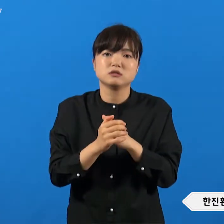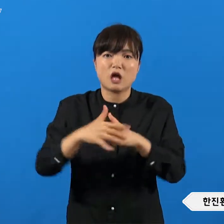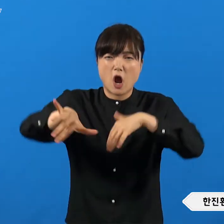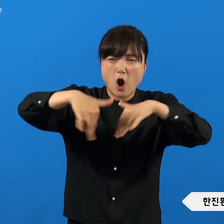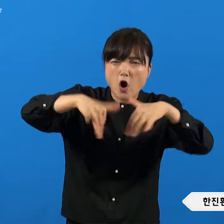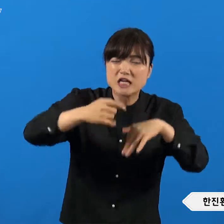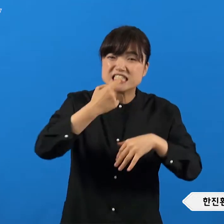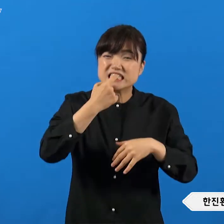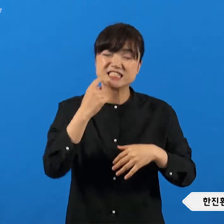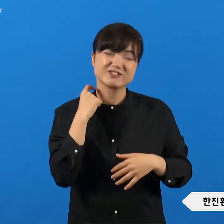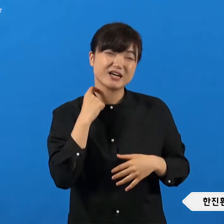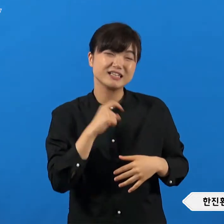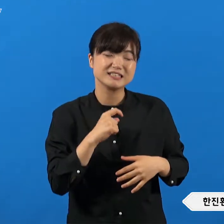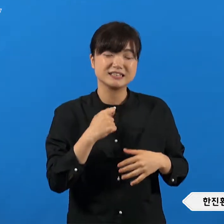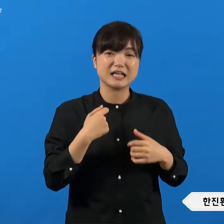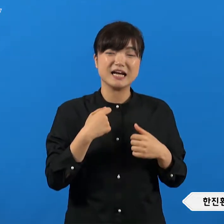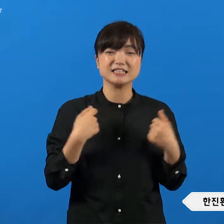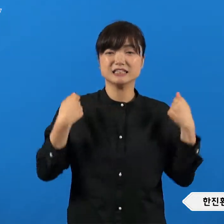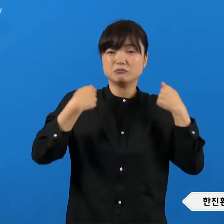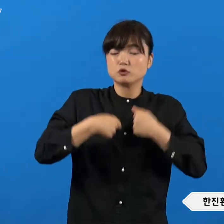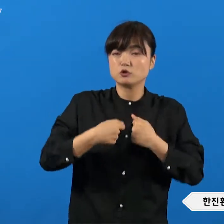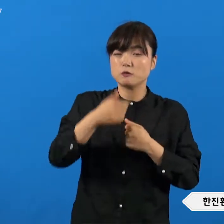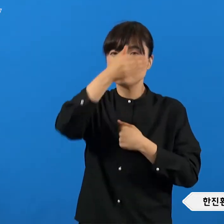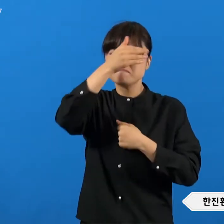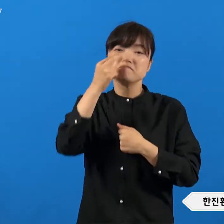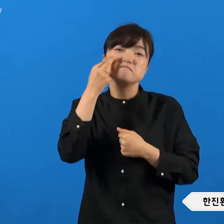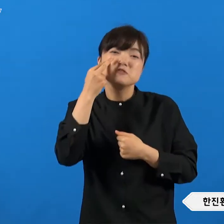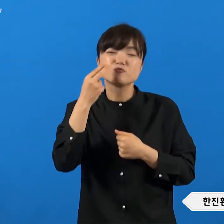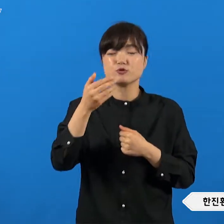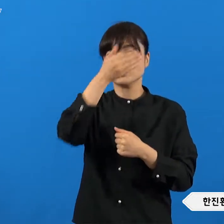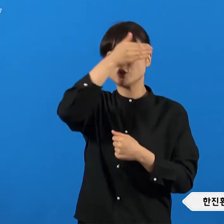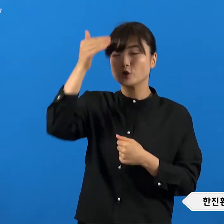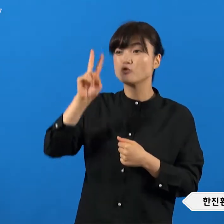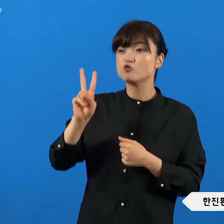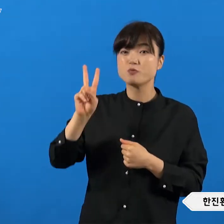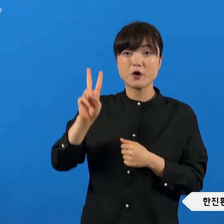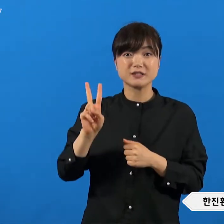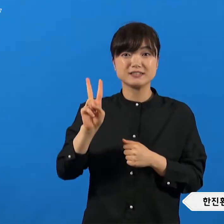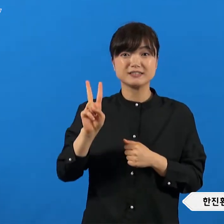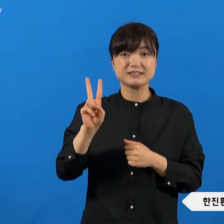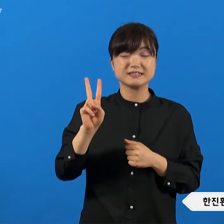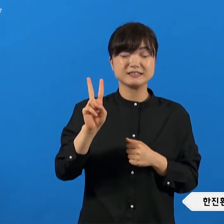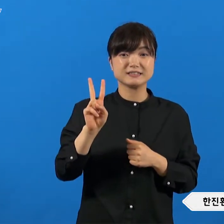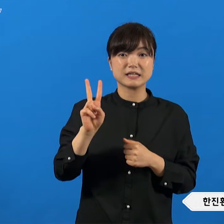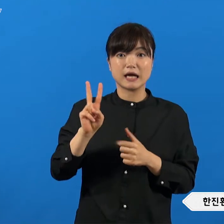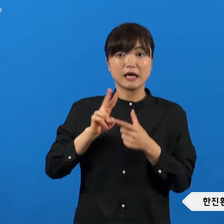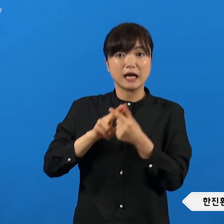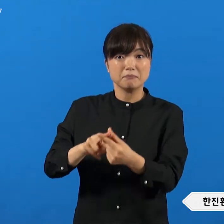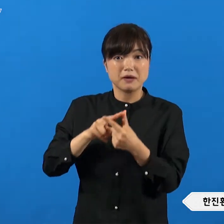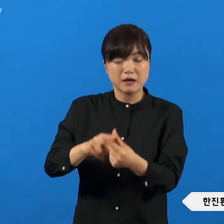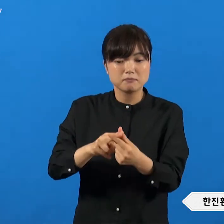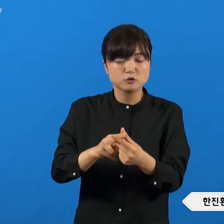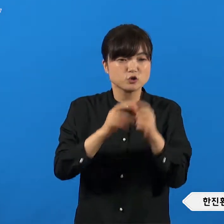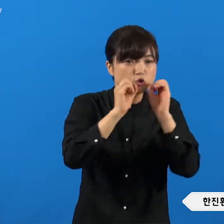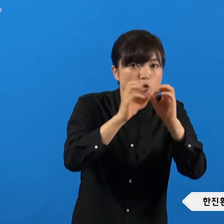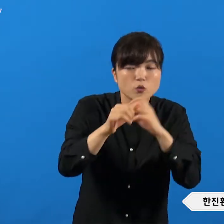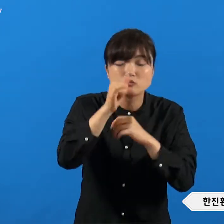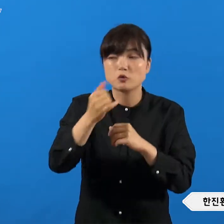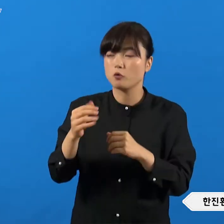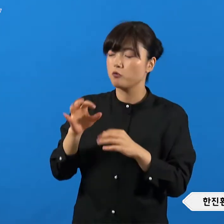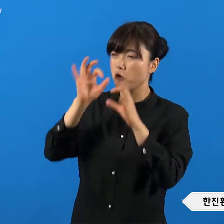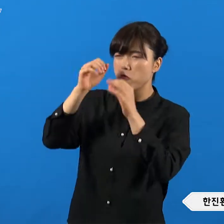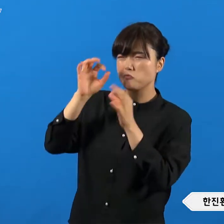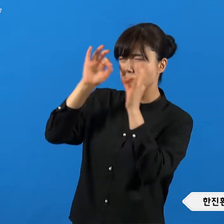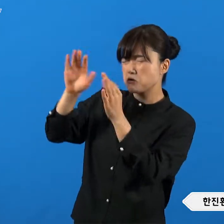거리에 흰 와이셔츠 입고 미국 청년 둘이씩 이 짝을 지어서 이 전도하는 거 보시지요? 이야, 미국 사람들이